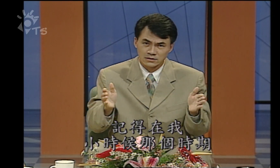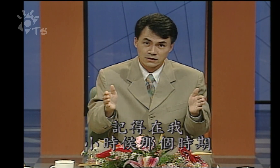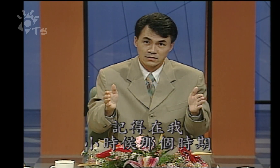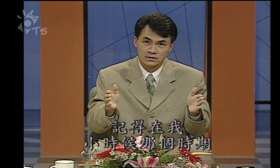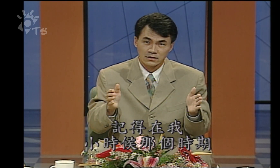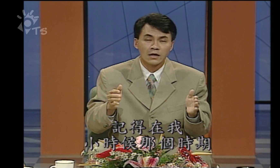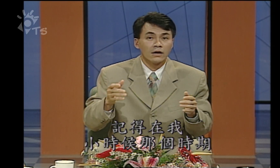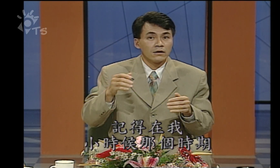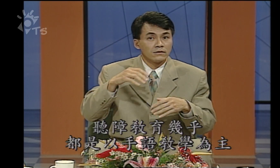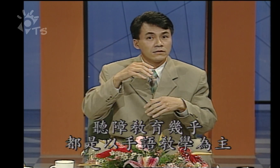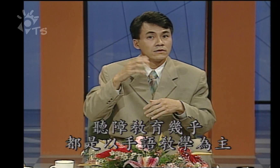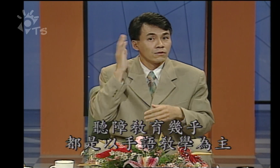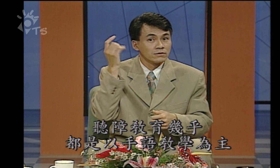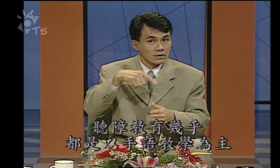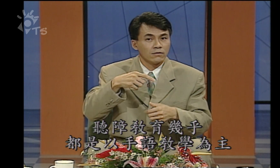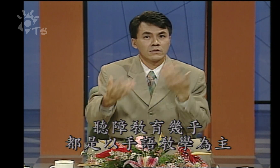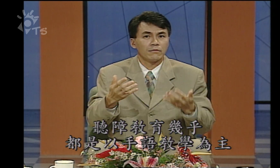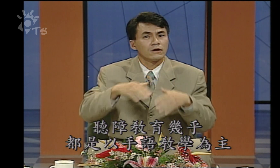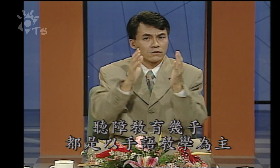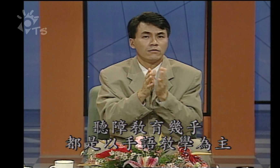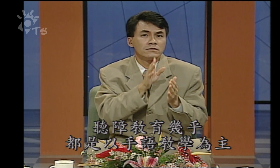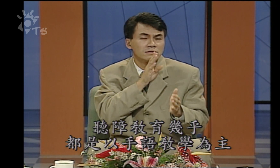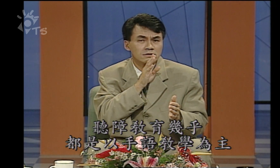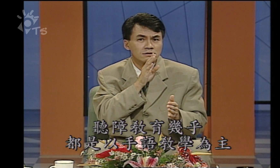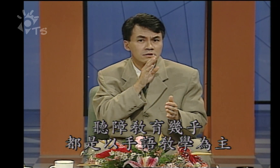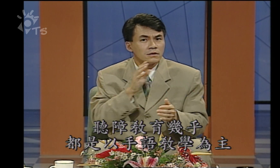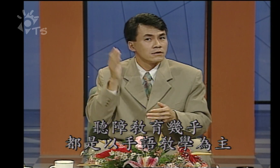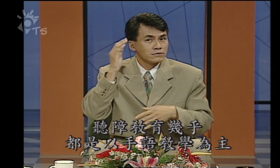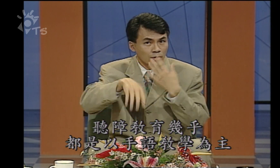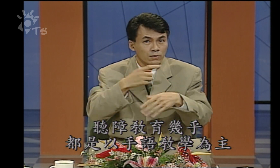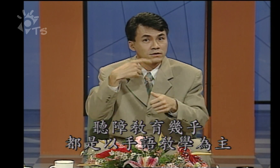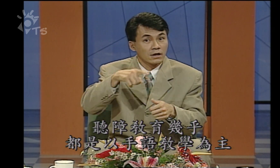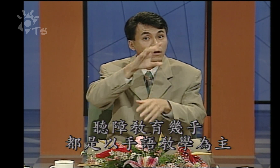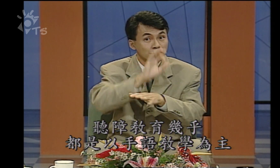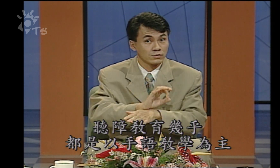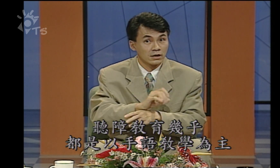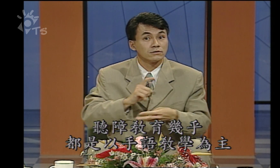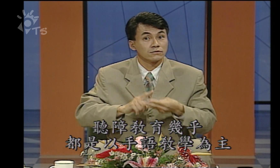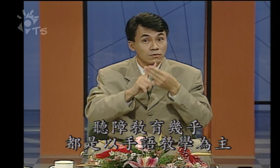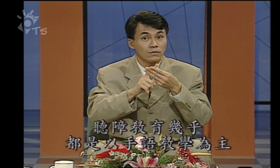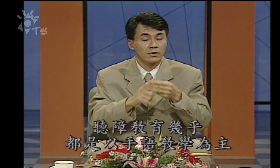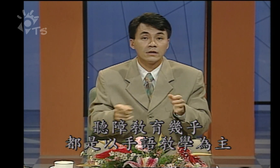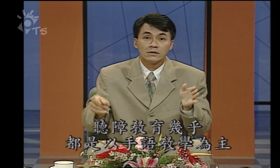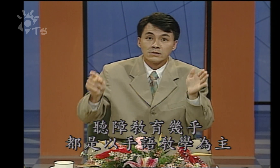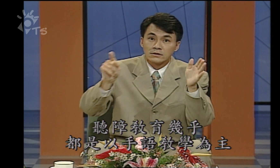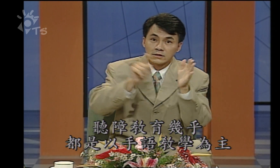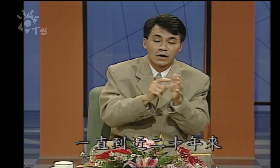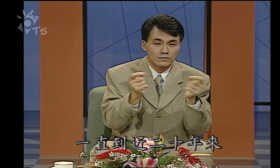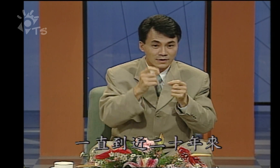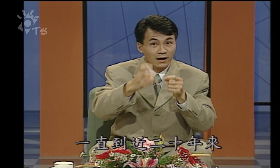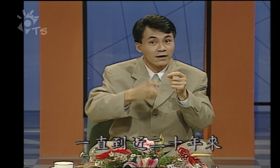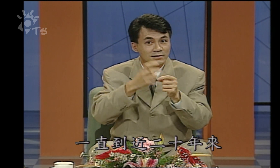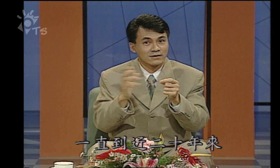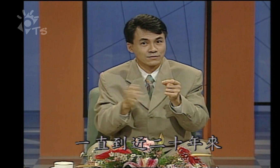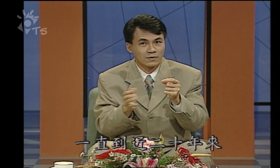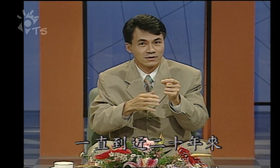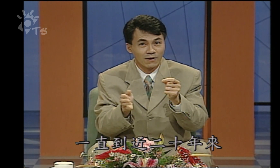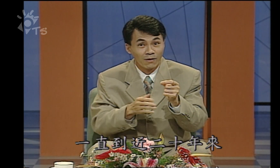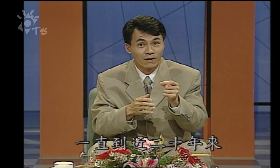期，听障教育呢几乎都是以手语教学为主，一直到近20年来